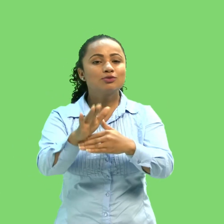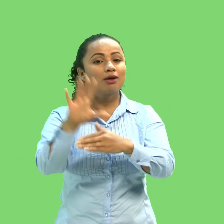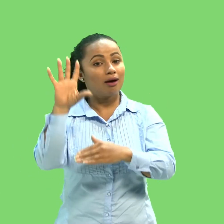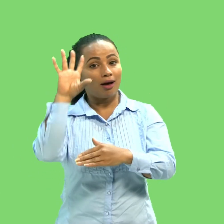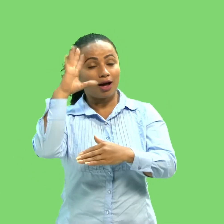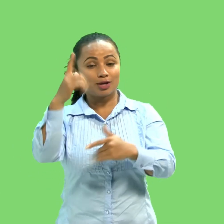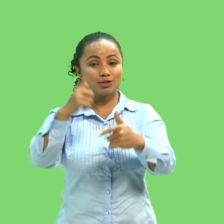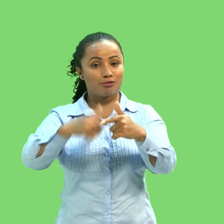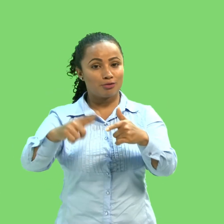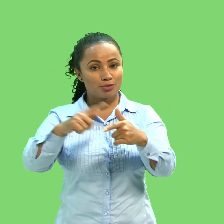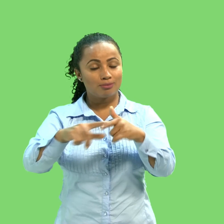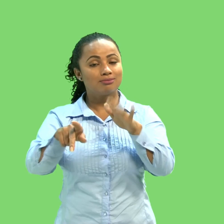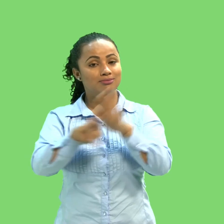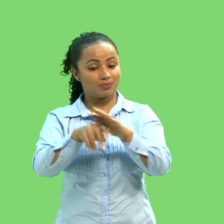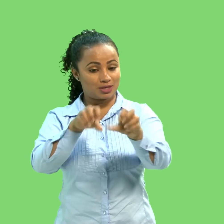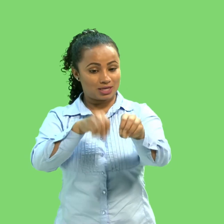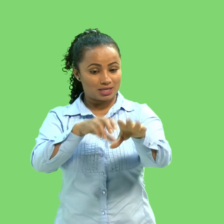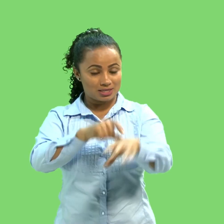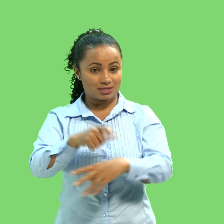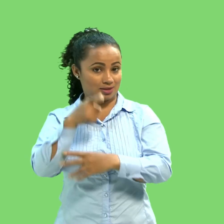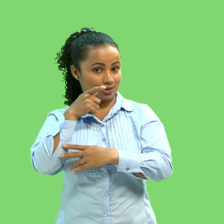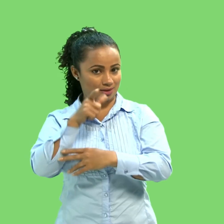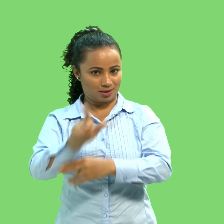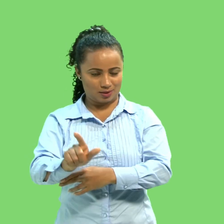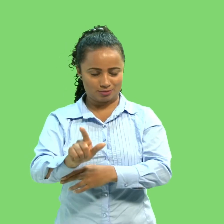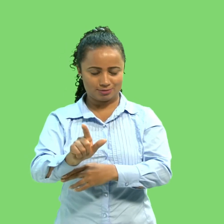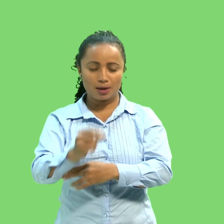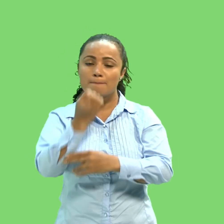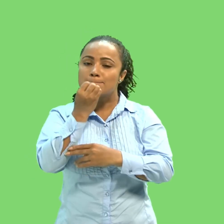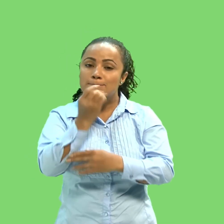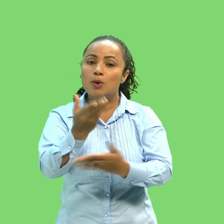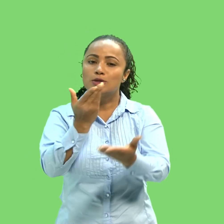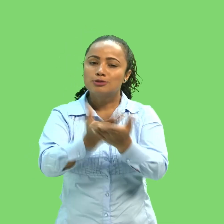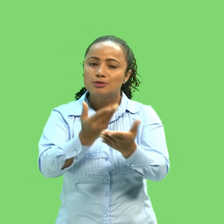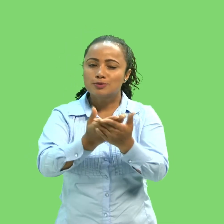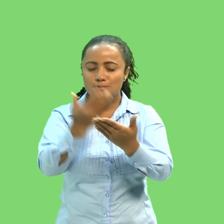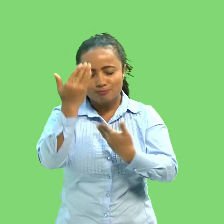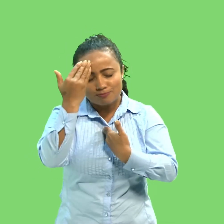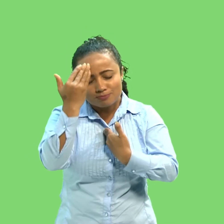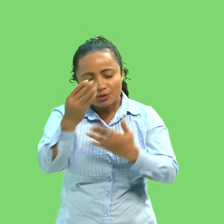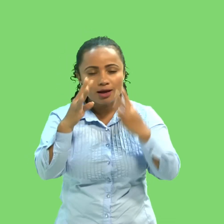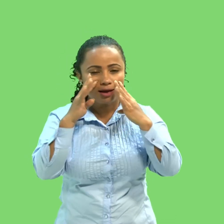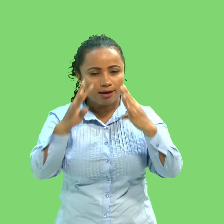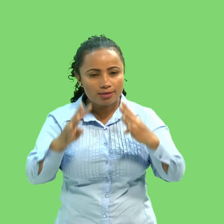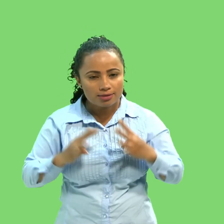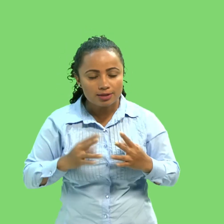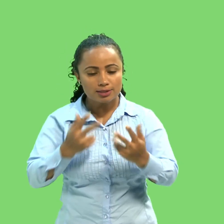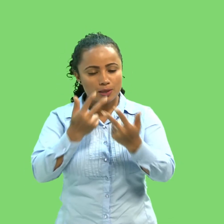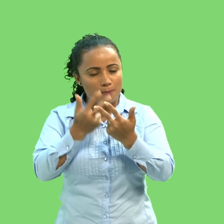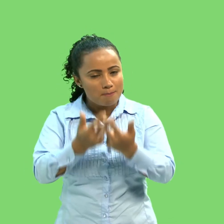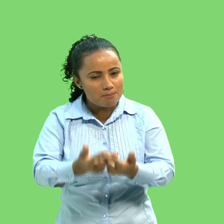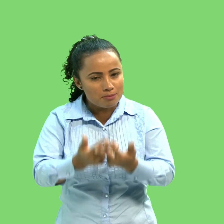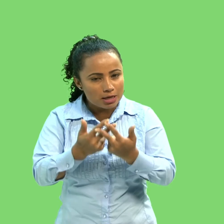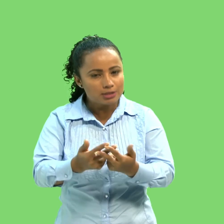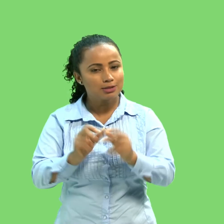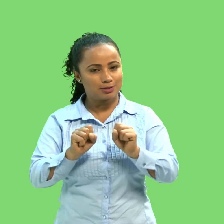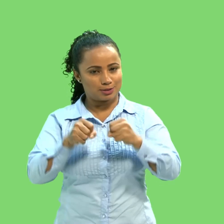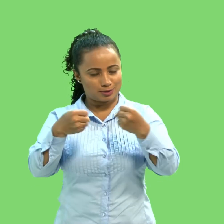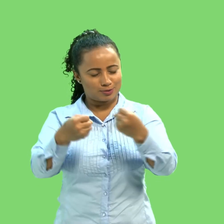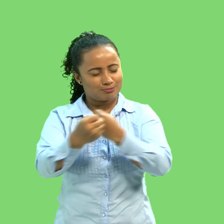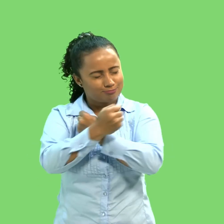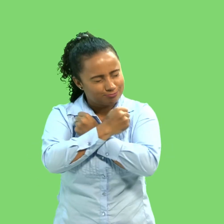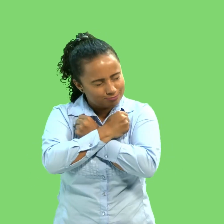ensino da língua. Desejo bons estudos, agradeço a todos pela atenção, paciência e determinação. Um forte abraço. Que